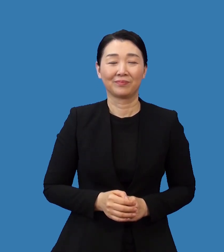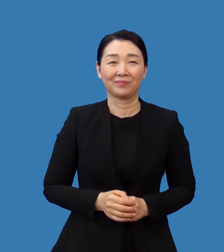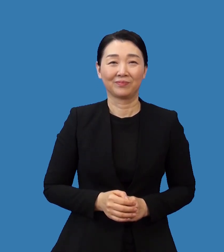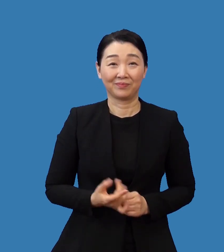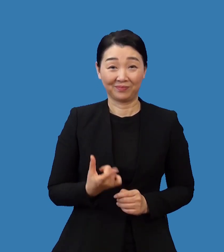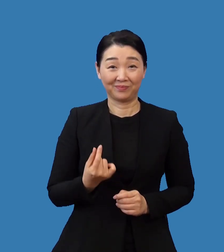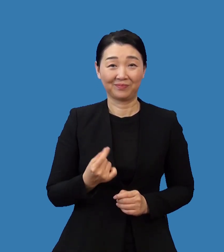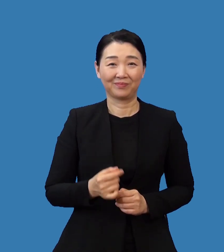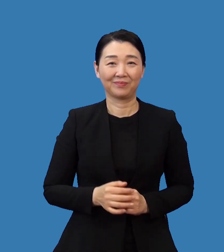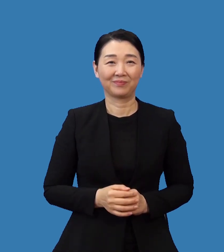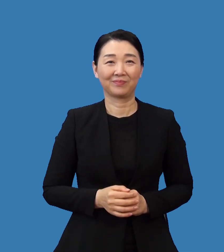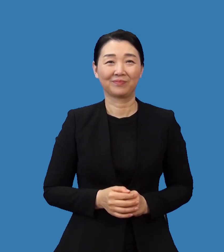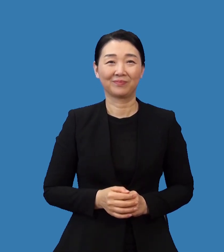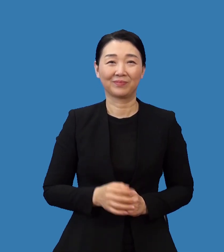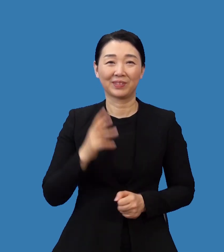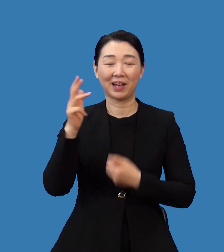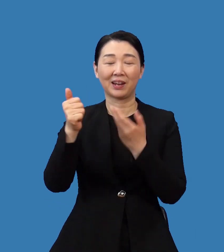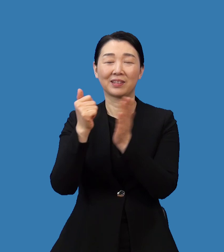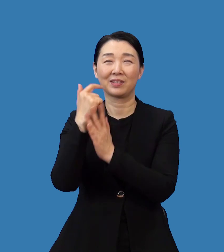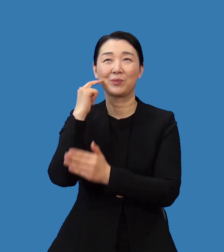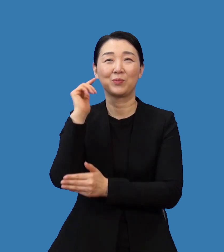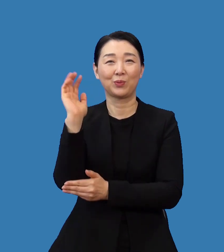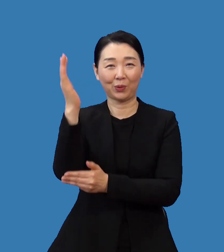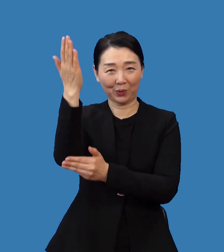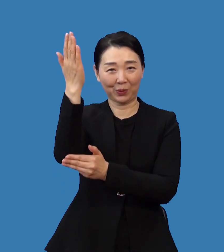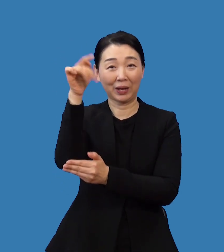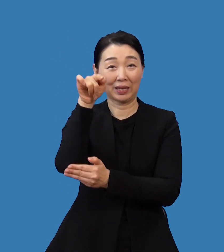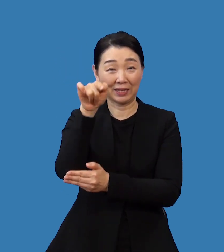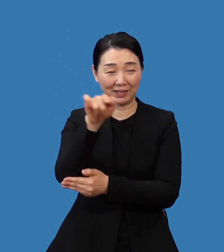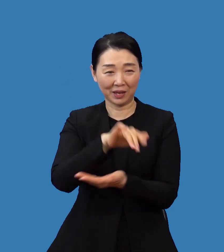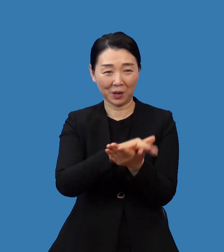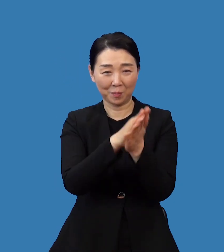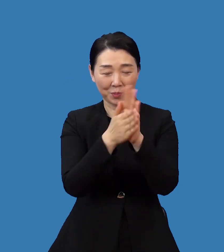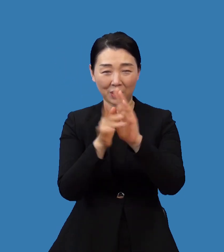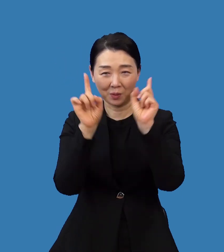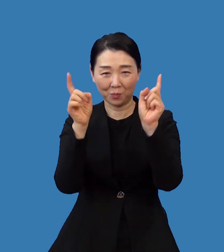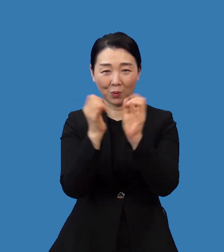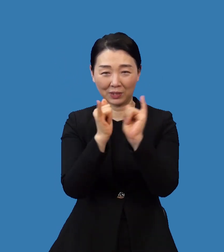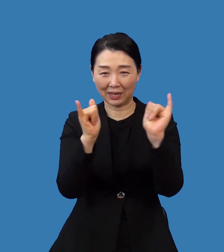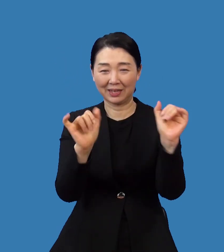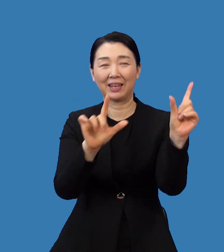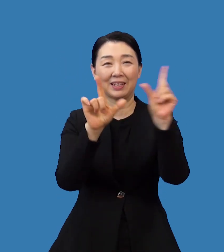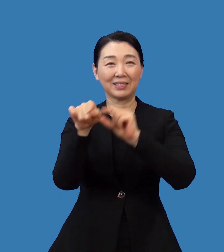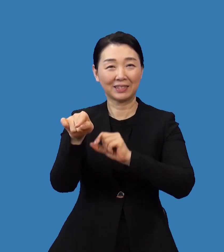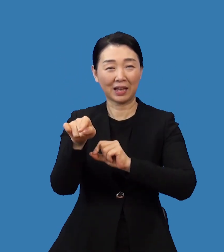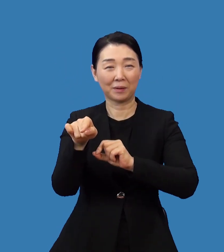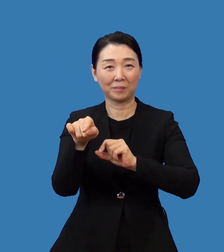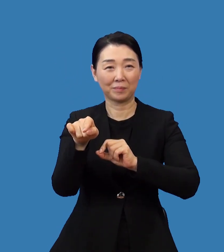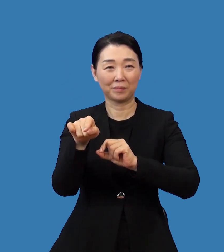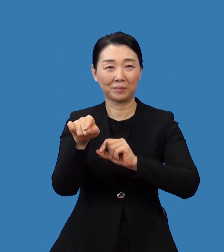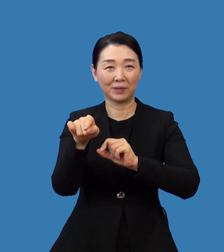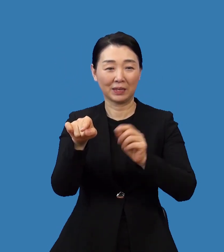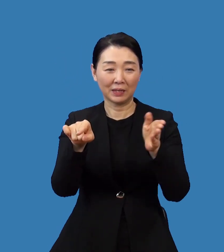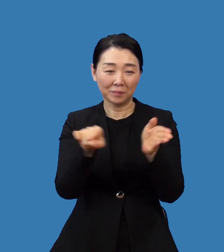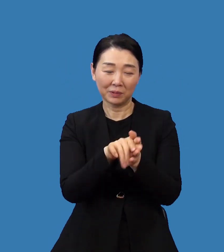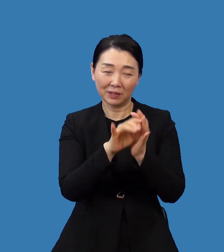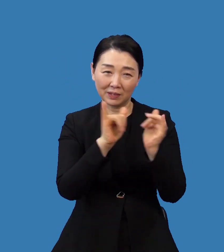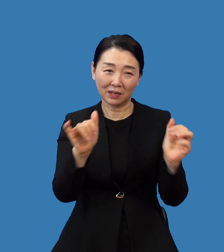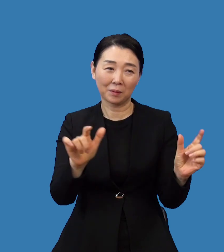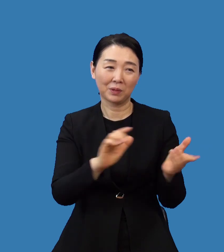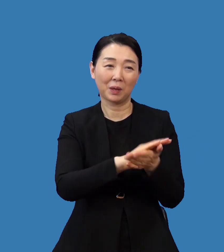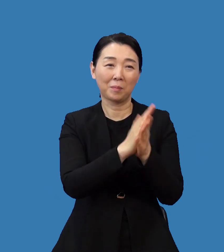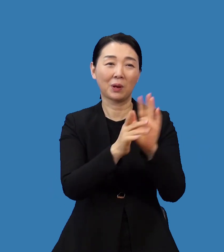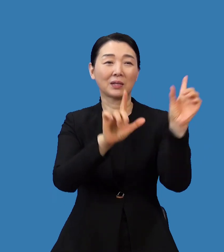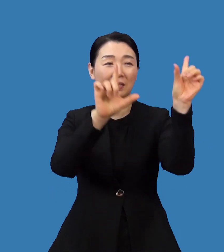그렇습니다. 하나님께 영광, 이것이 변화된 목자들의 삶, 변화된 모든 그리스도인들의